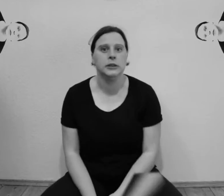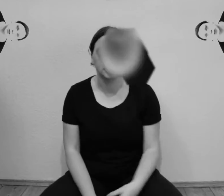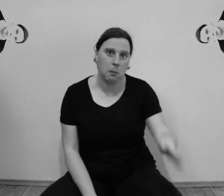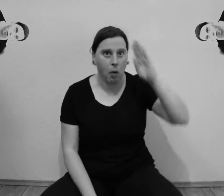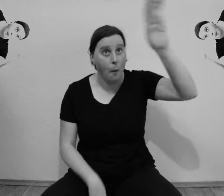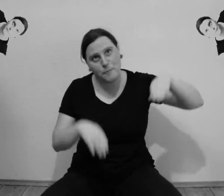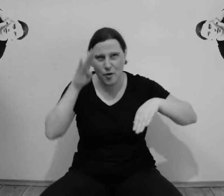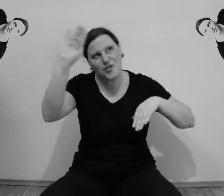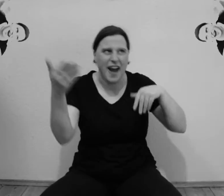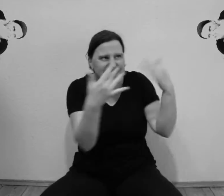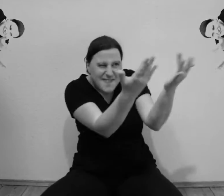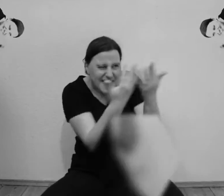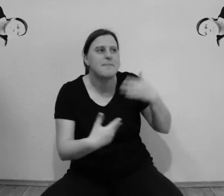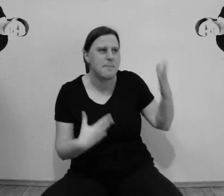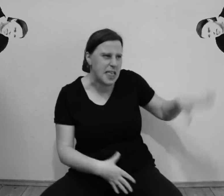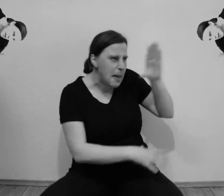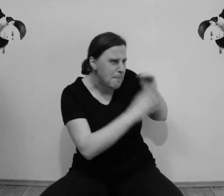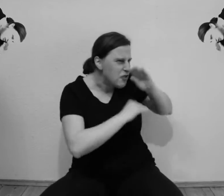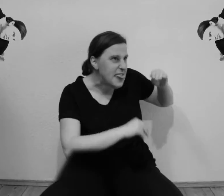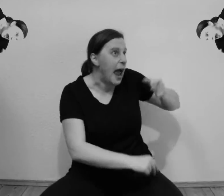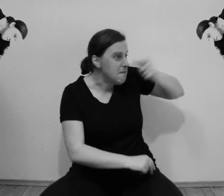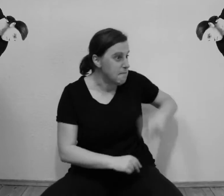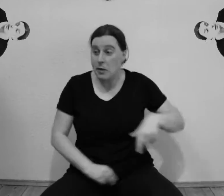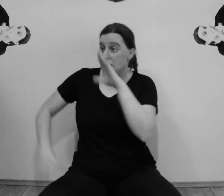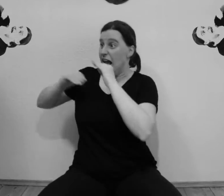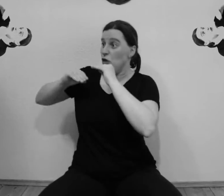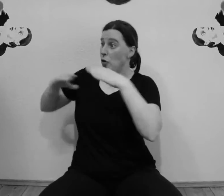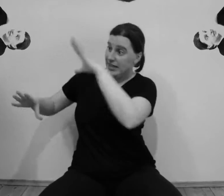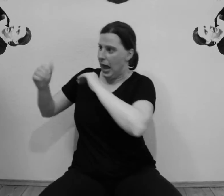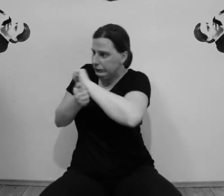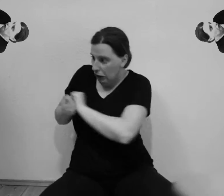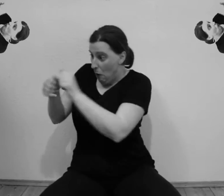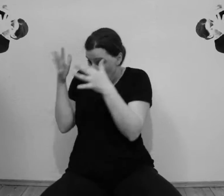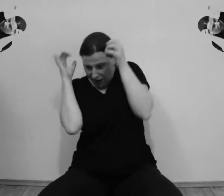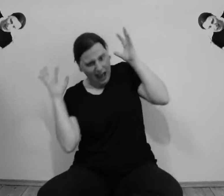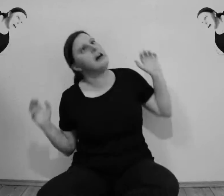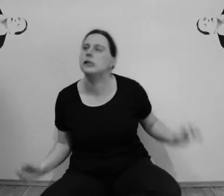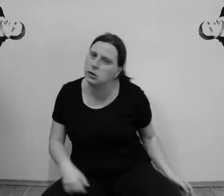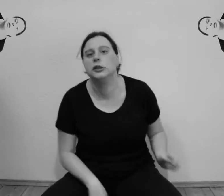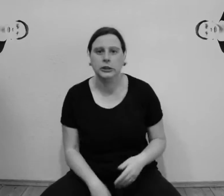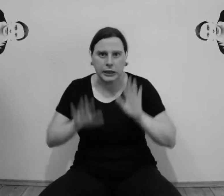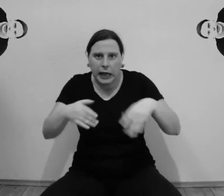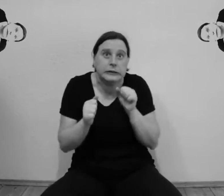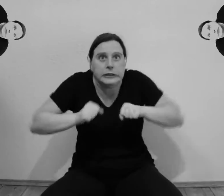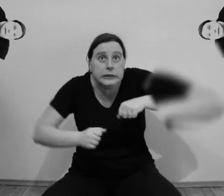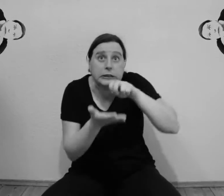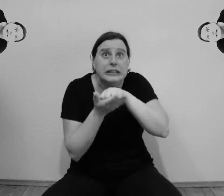gib mir Humor und Quatsch Gib mir miese Mauscheleien Wie mit Tratsch und Klatsch Lass mich kriechen und